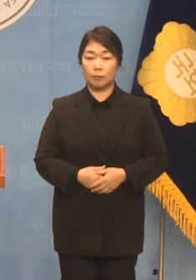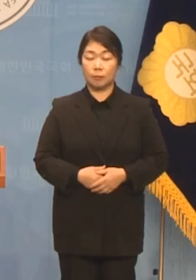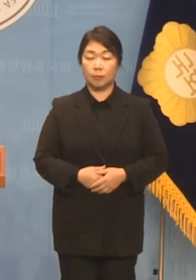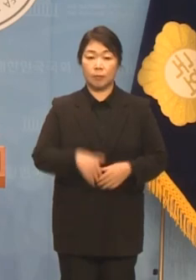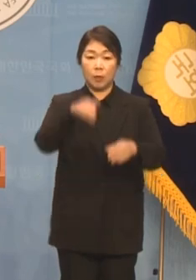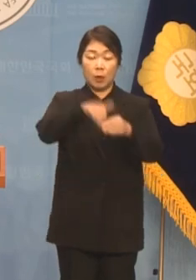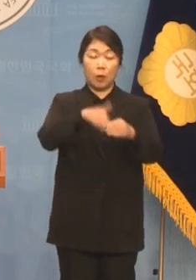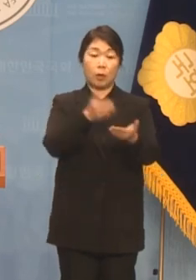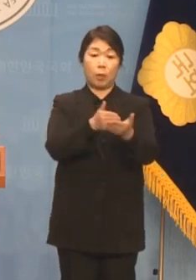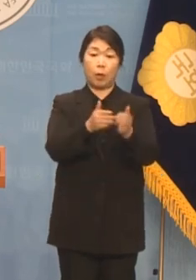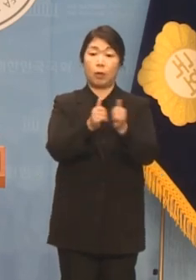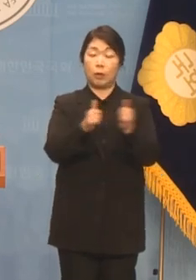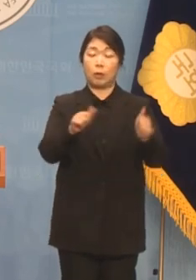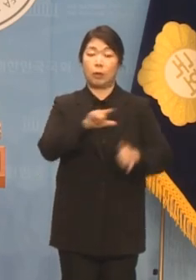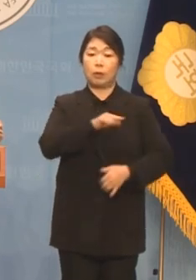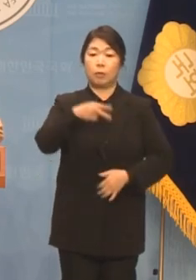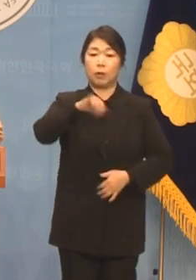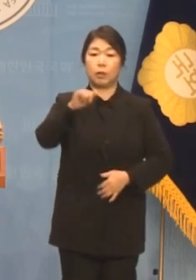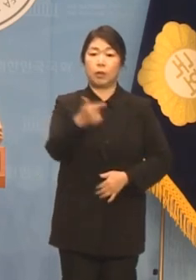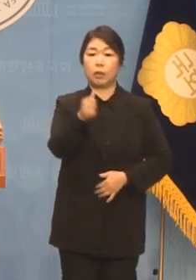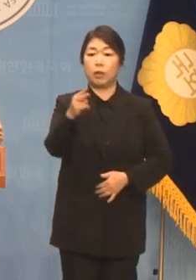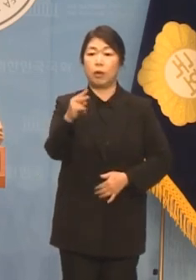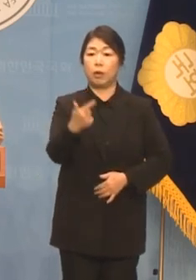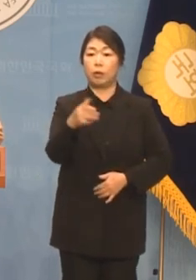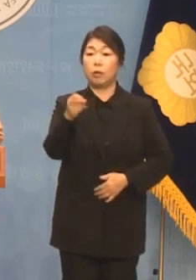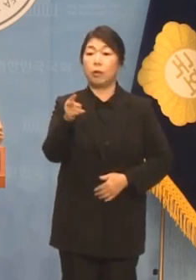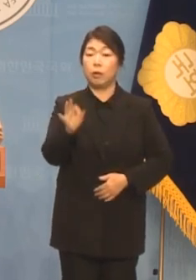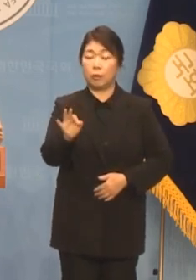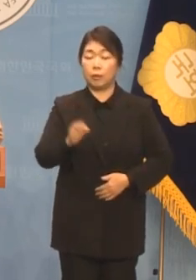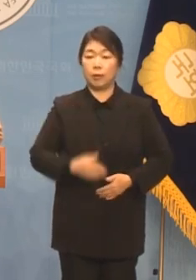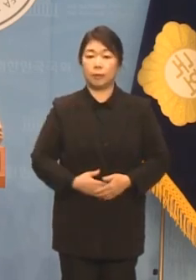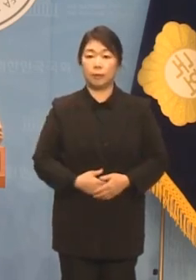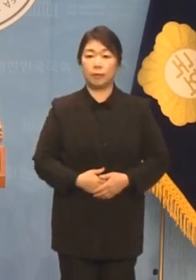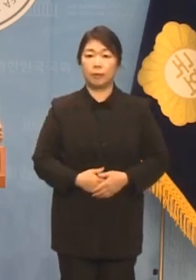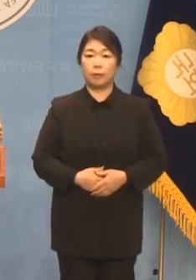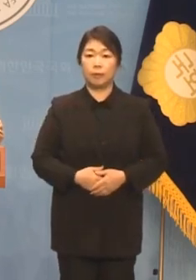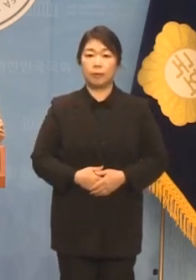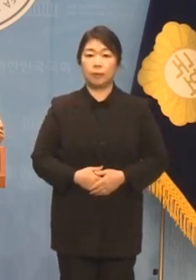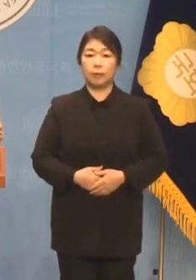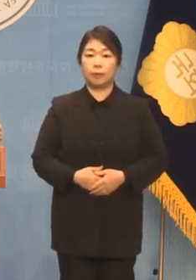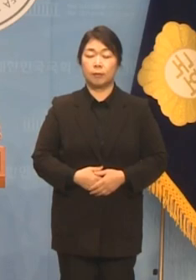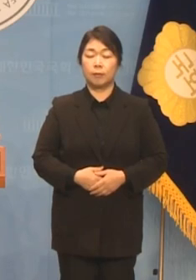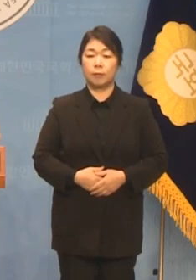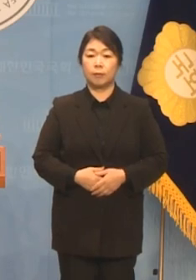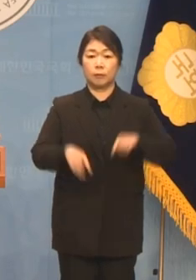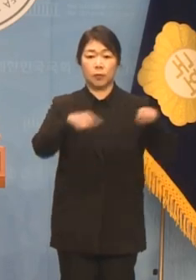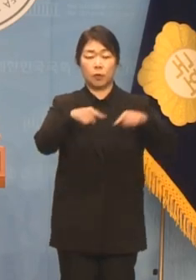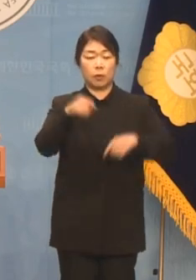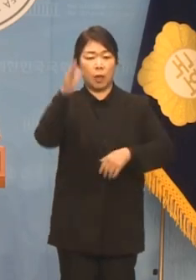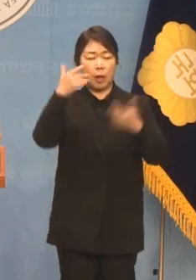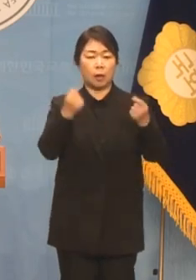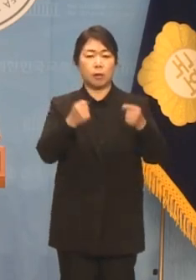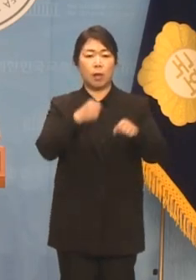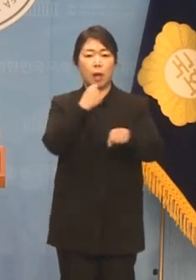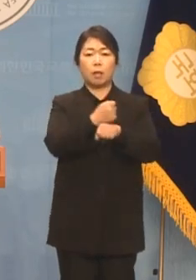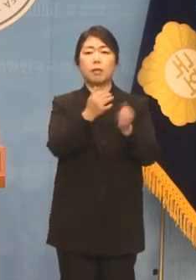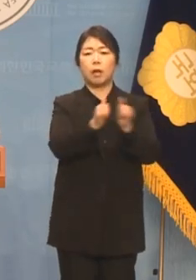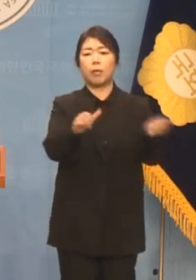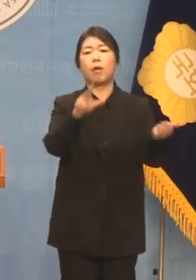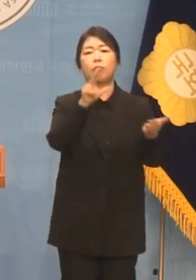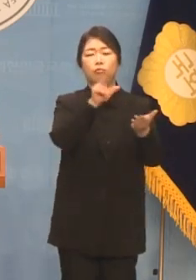선대의 대변인 신현영 있니다 더불어민주당 선대 있니다 정치를 개같이 하는 사람이 문제라는